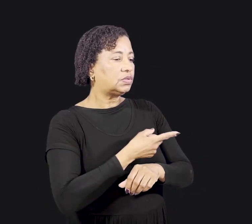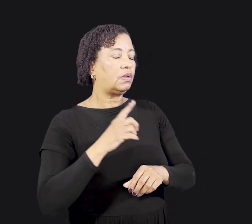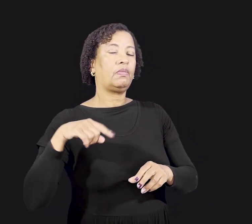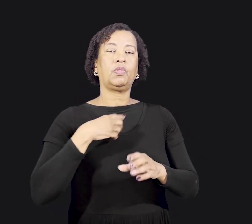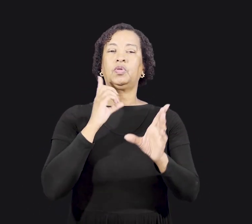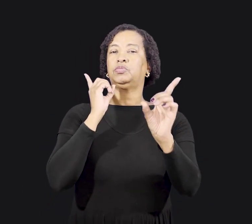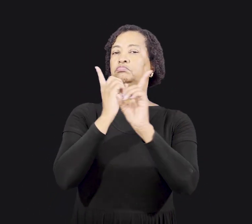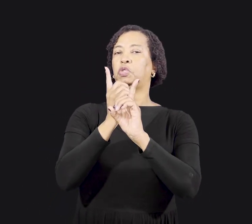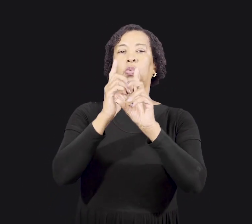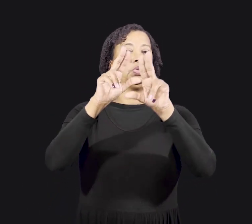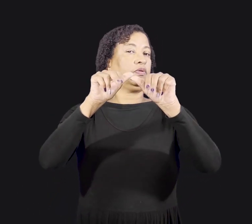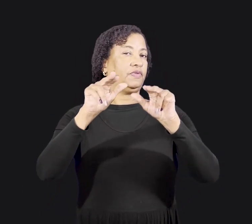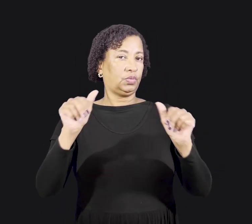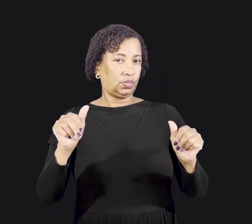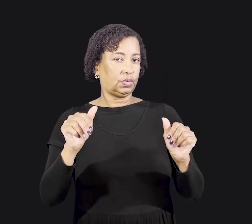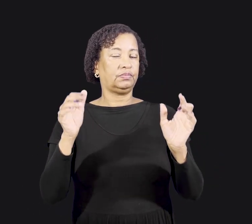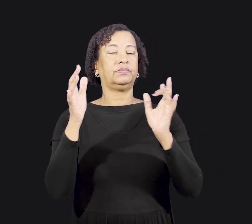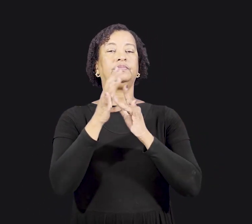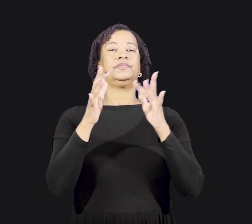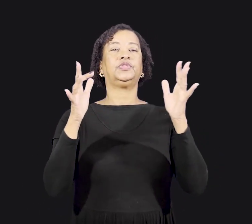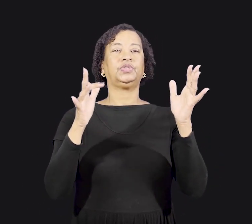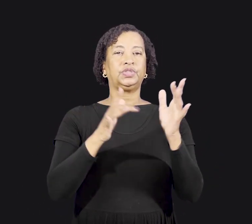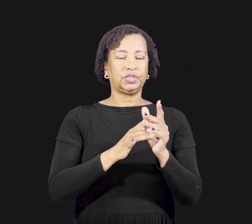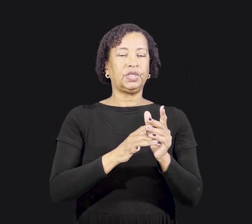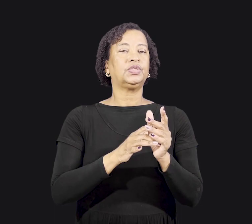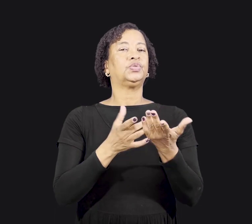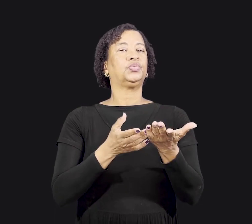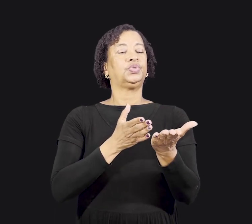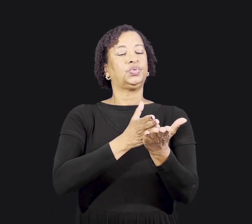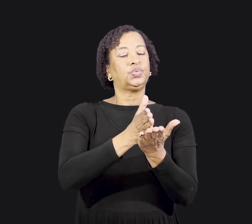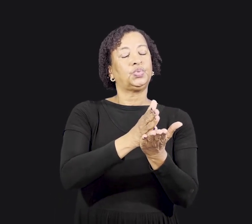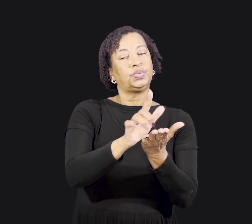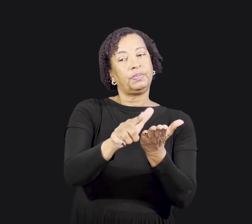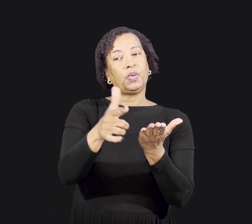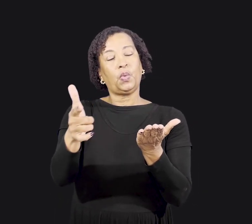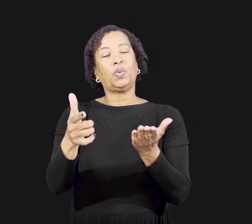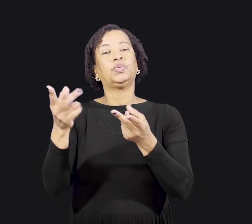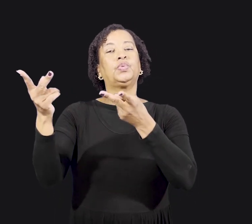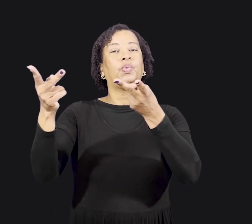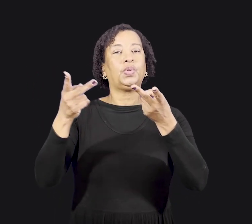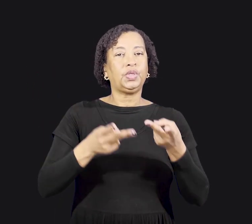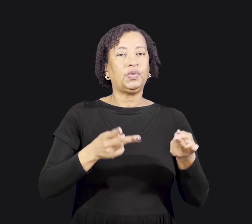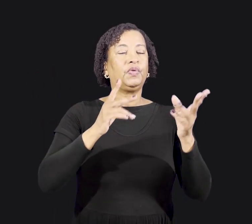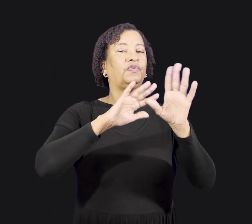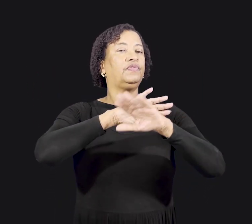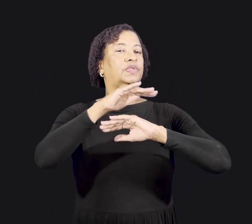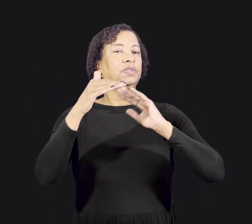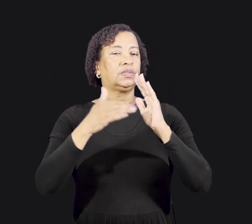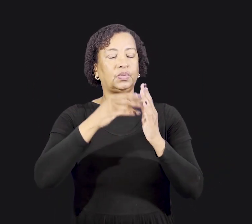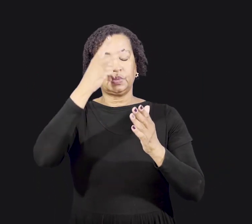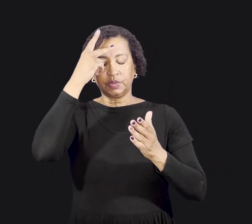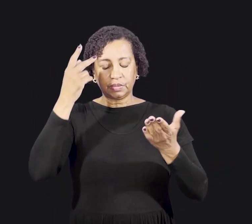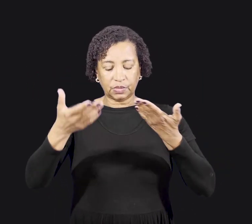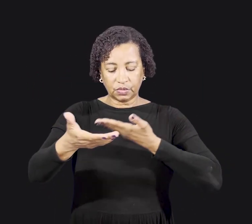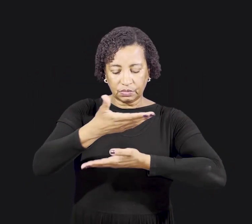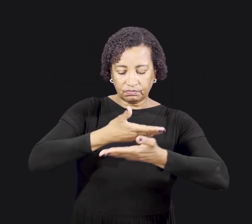o encontraríamos. Jesus, então, toma outro caminho e faz um convite para todos os que queiram participar com